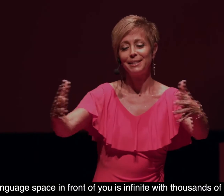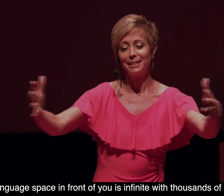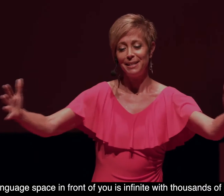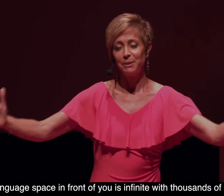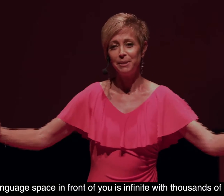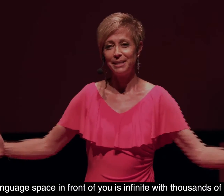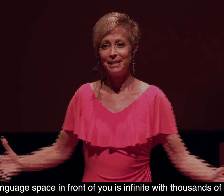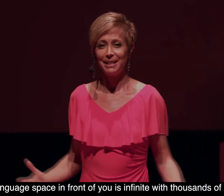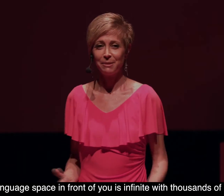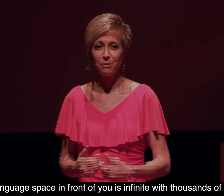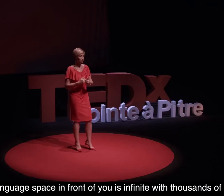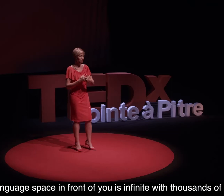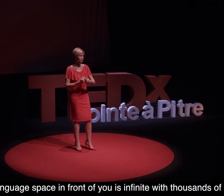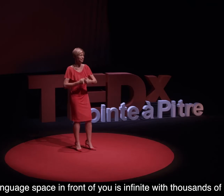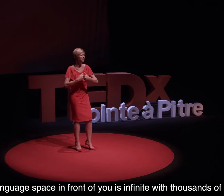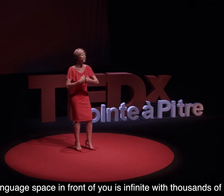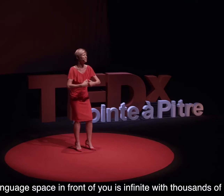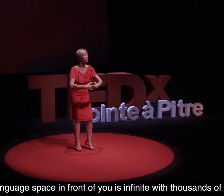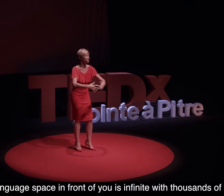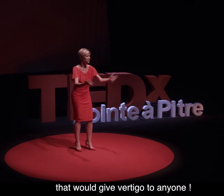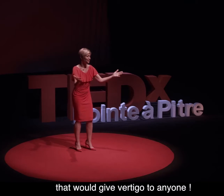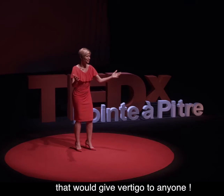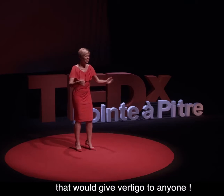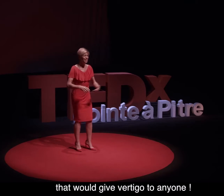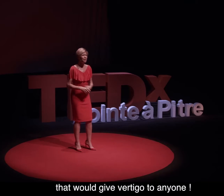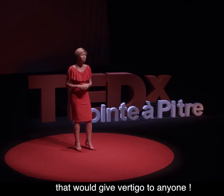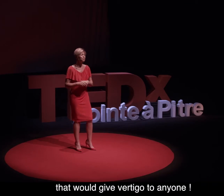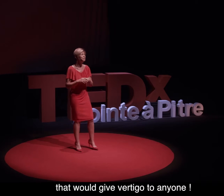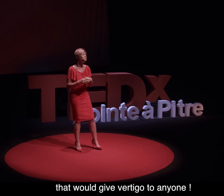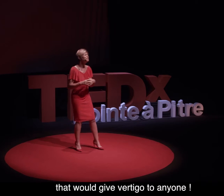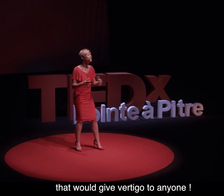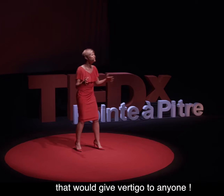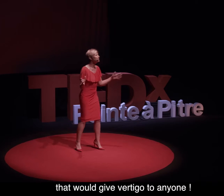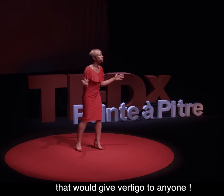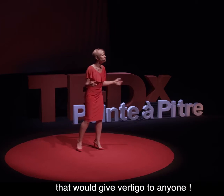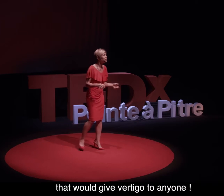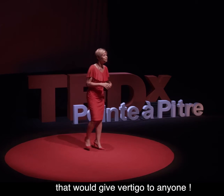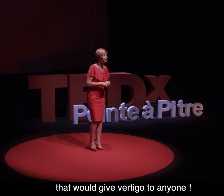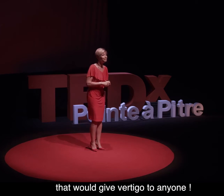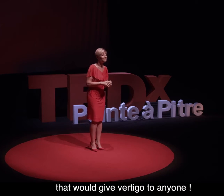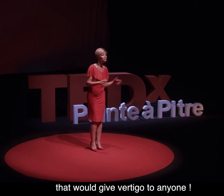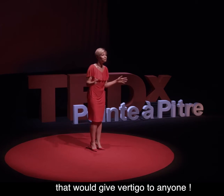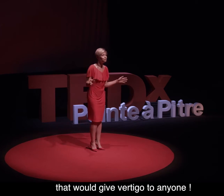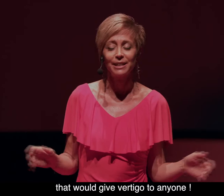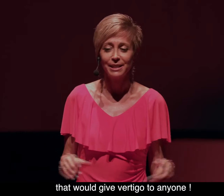L'espace linguistique devant soi est infini et offre des milliers de possibilités qui donnent le